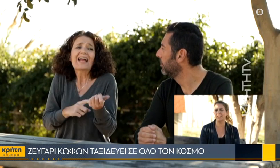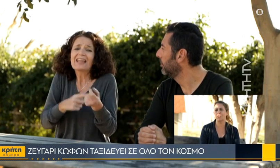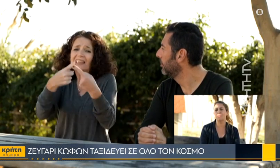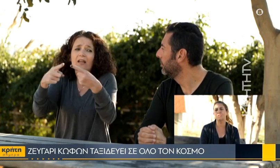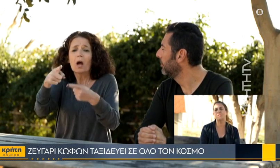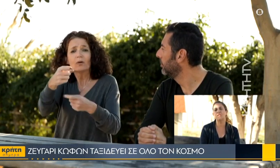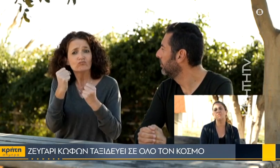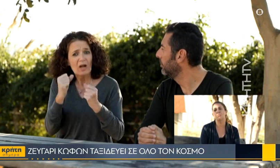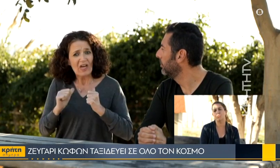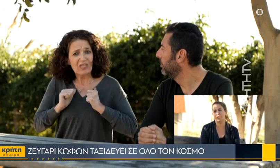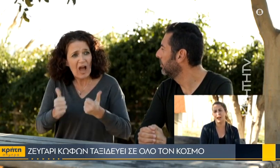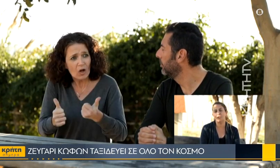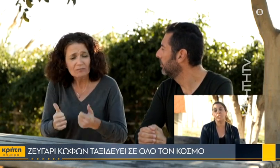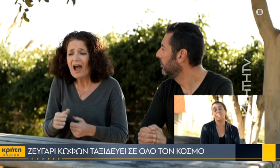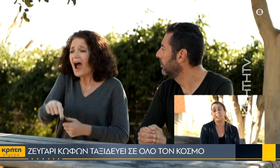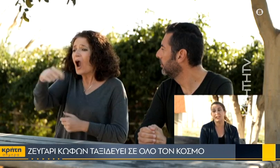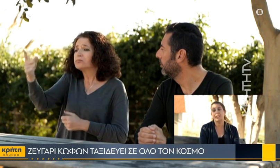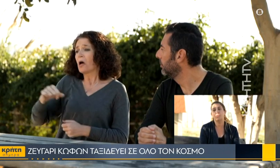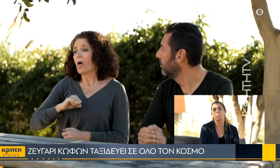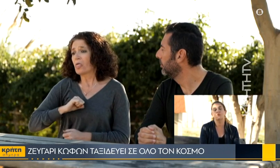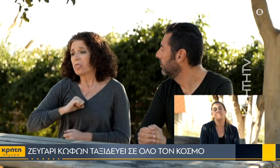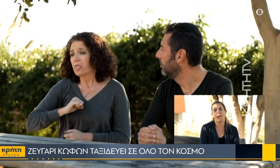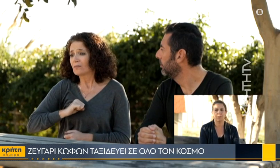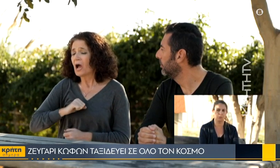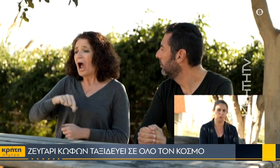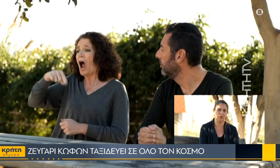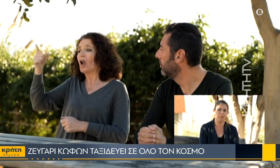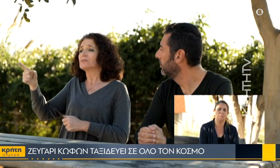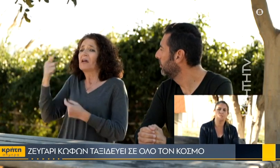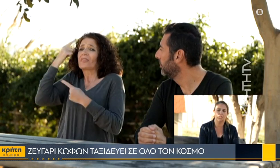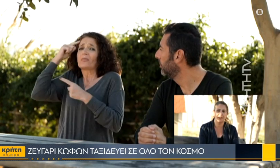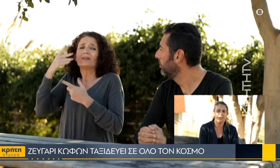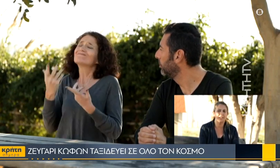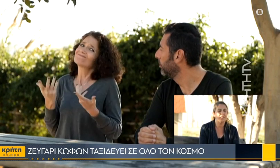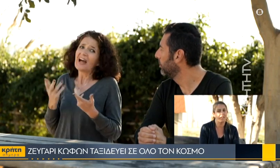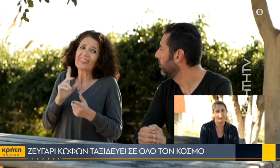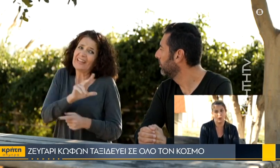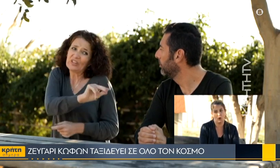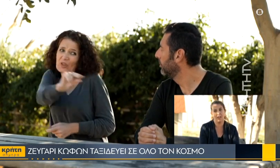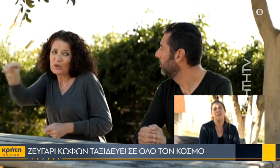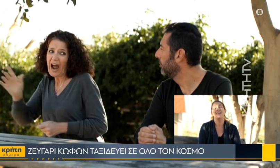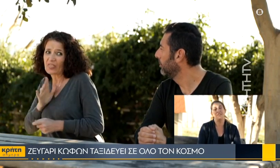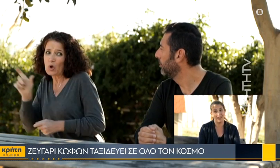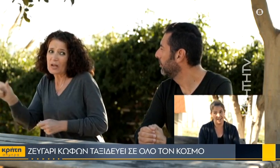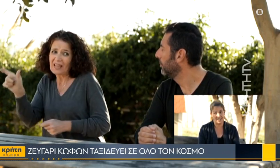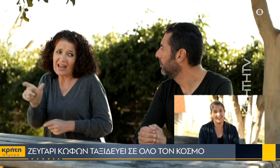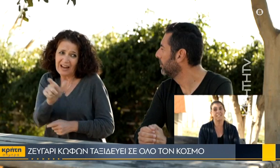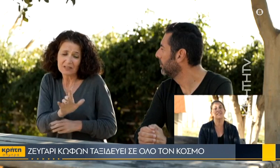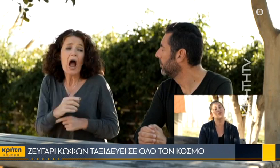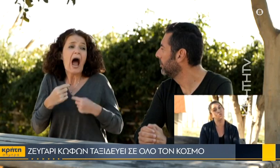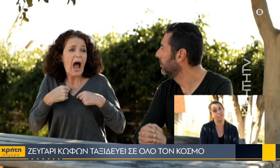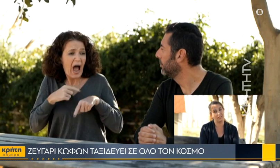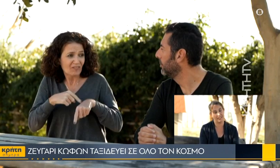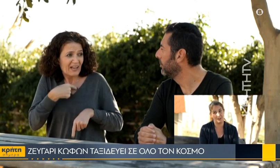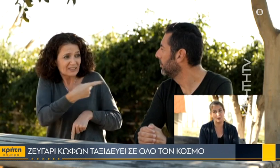Κοιτάξτε να δείτε, νομίζω ότι ούτως ή άλλως εξαρτάται και από το τι άνθρωπος είναι ο καθένας. Όπως καταλαβαίνετε, δεν είμαστε όλοι οι ίδιοι χαρακτήρες,